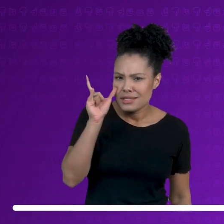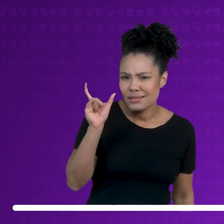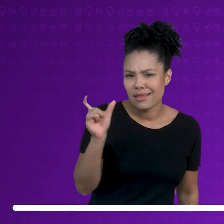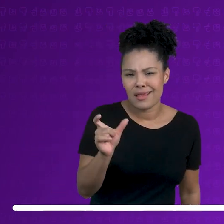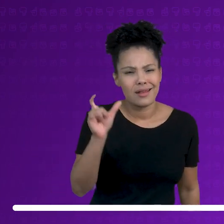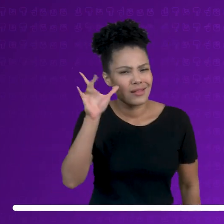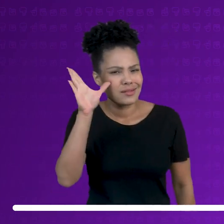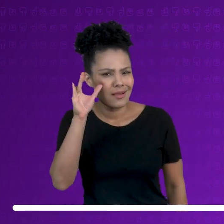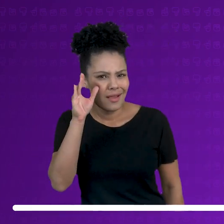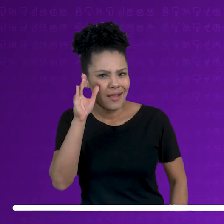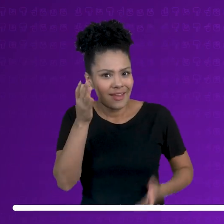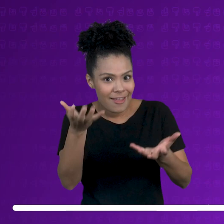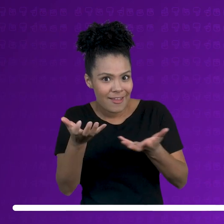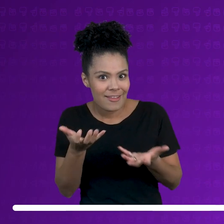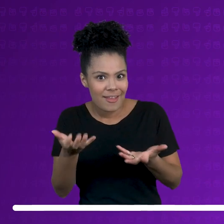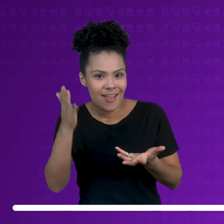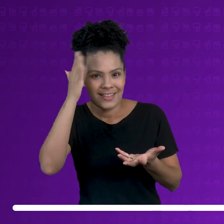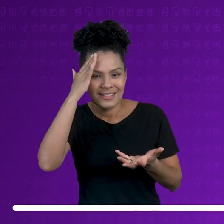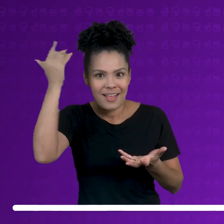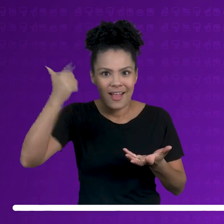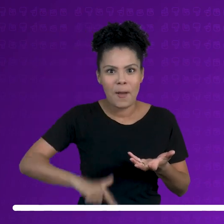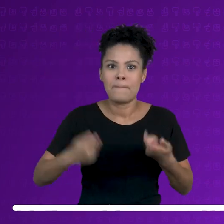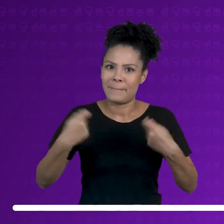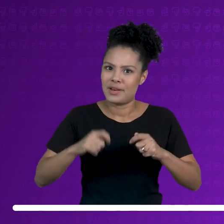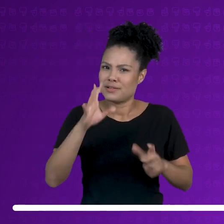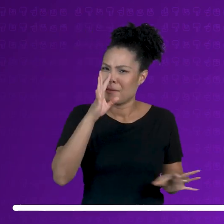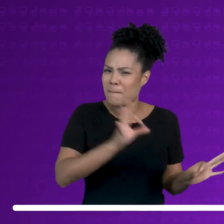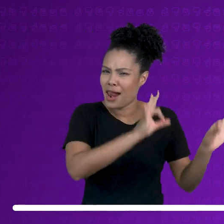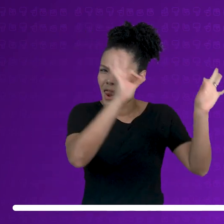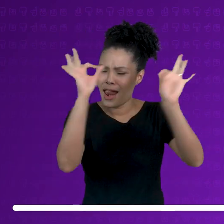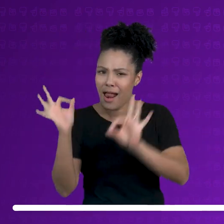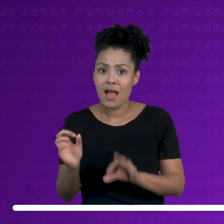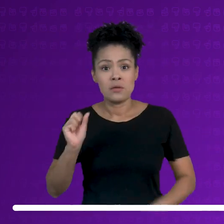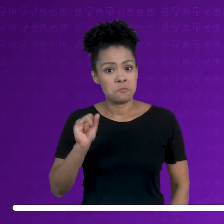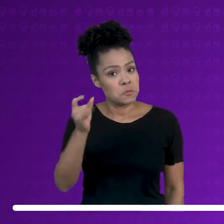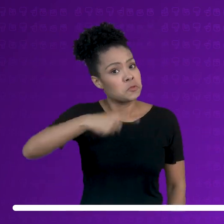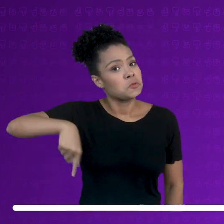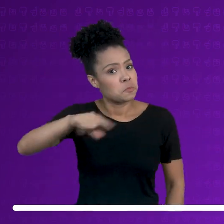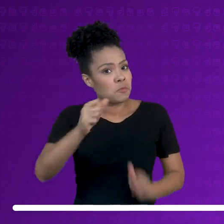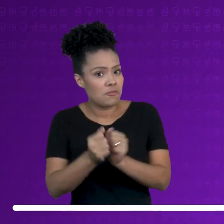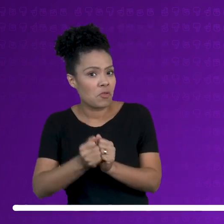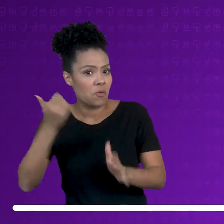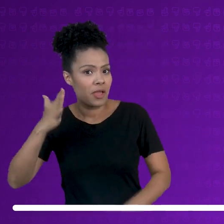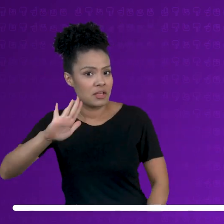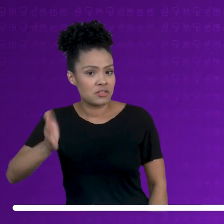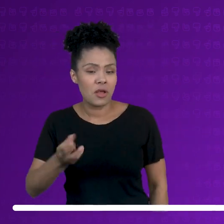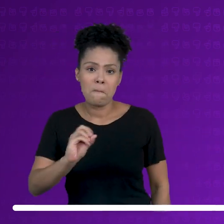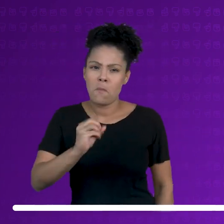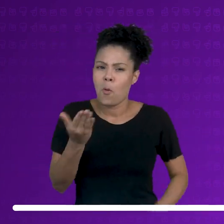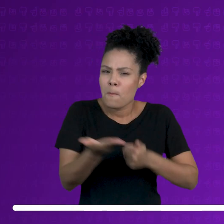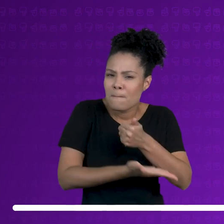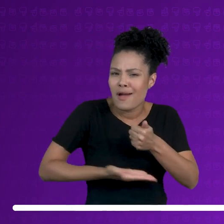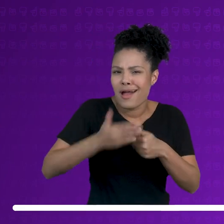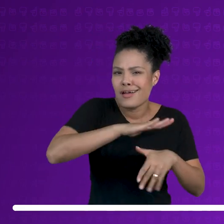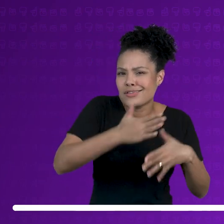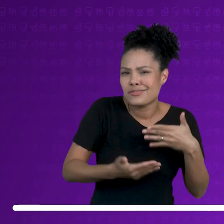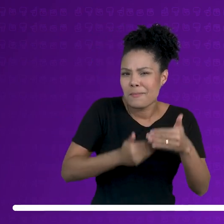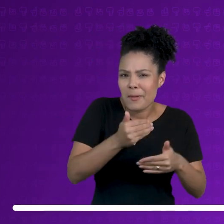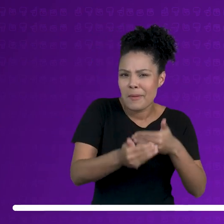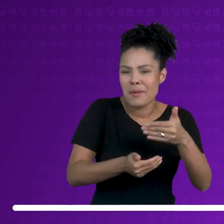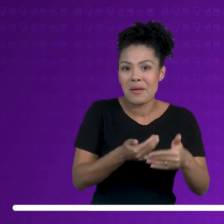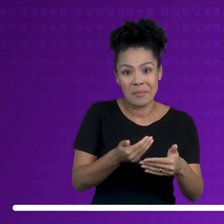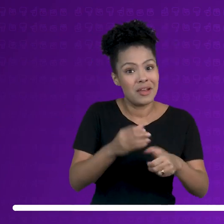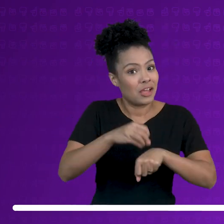Se você tem interesse nesse assunto, assista este vídeo até o final. Independente se você é fluente ou está começando na